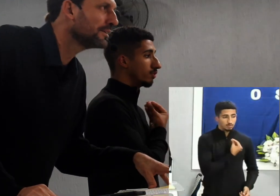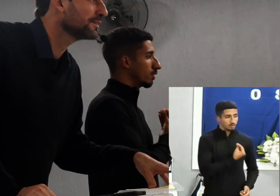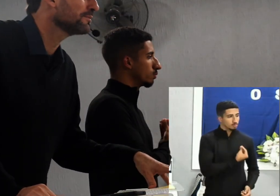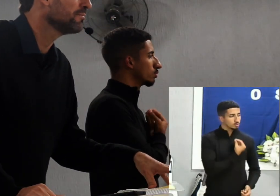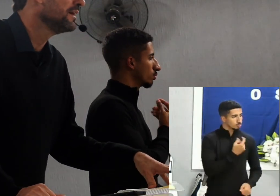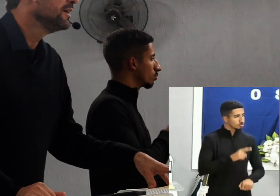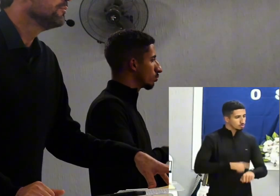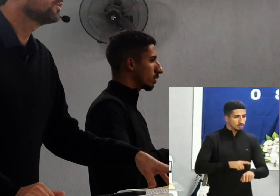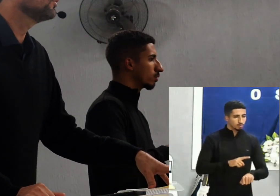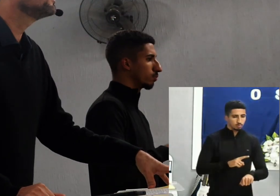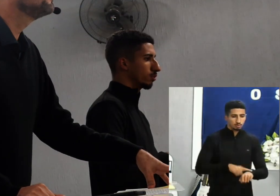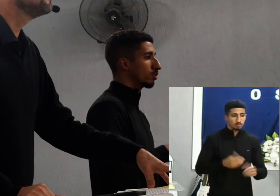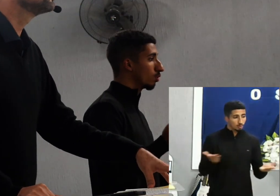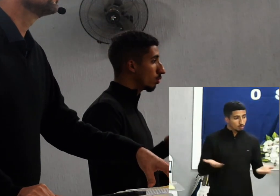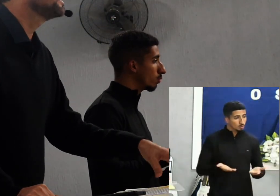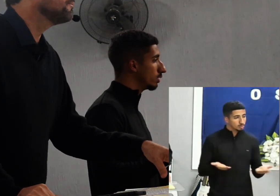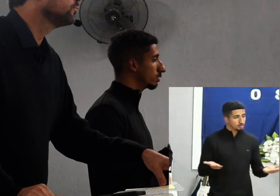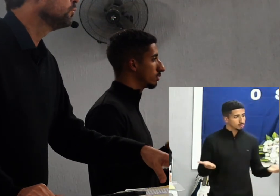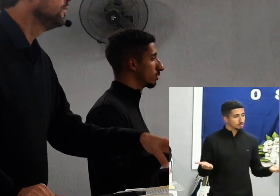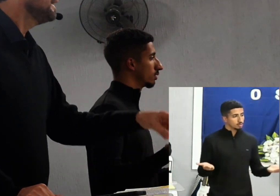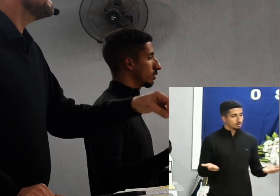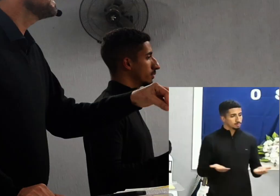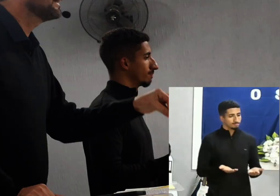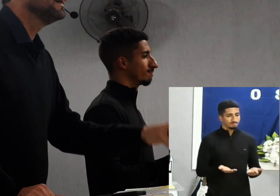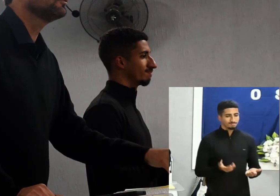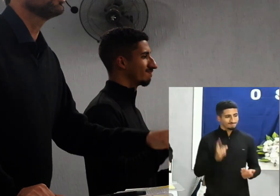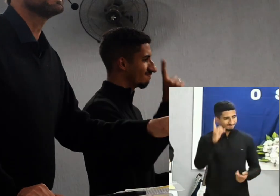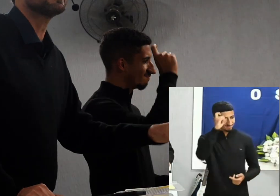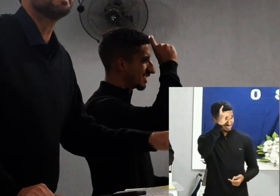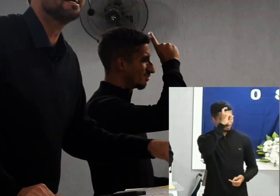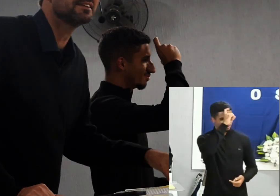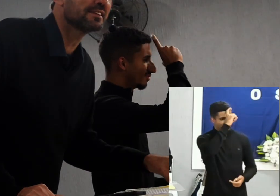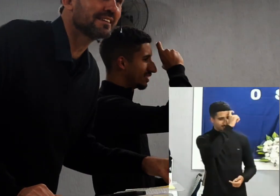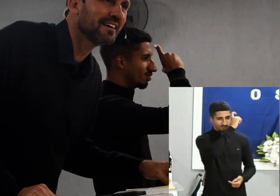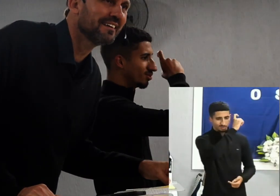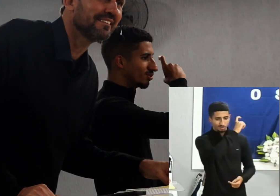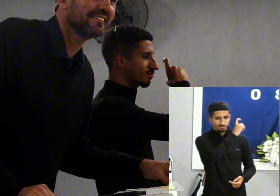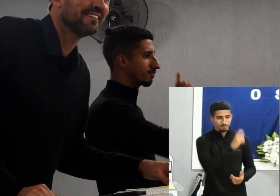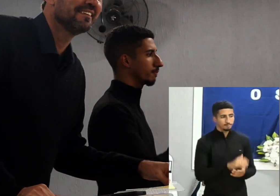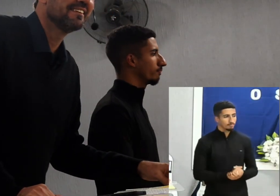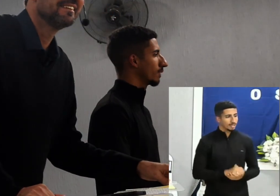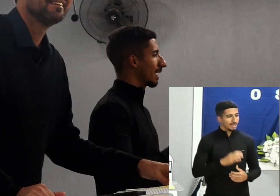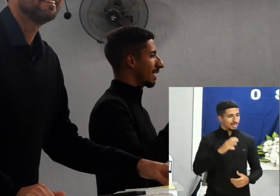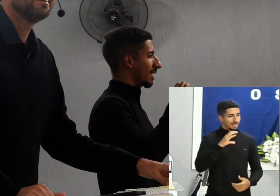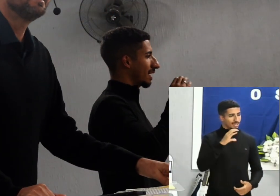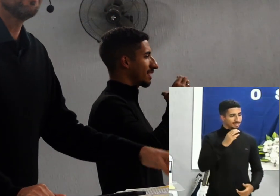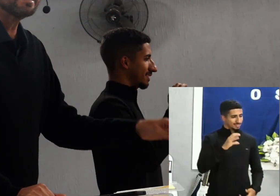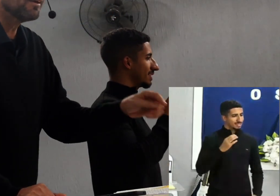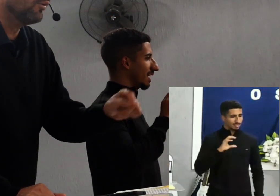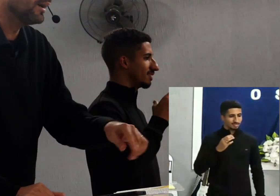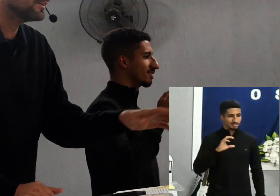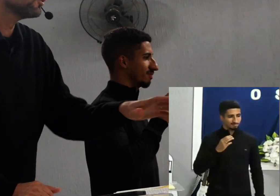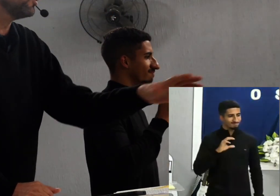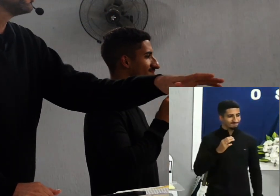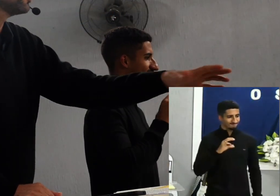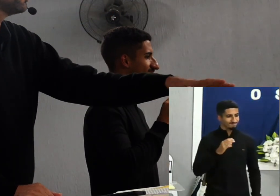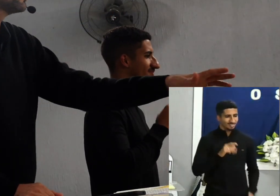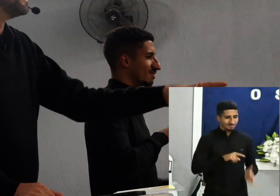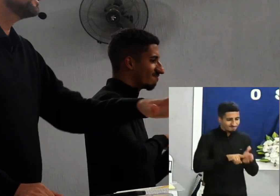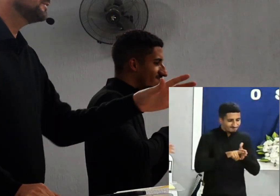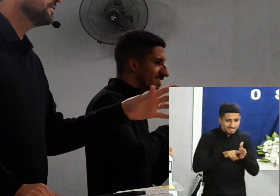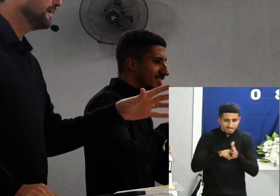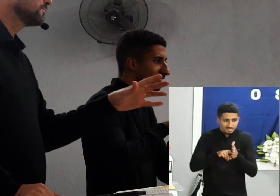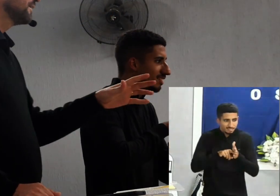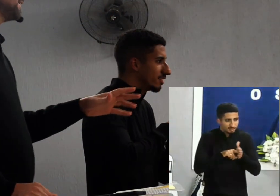para nós. Porque nós vivemos no tempo do encanto da ciência. E não é da agora, só nos